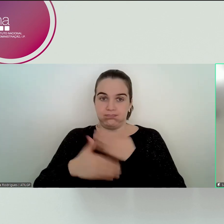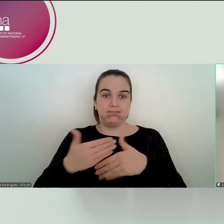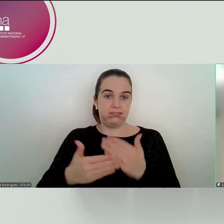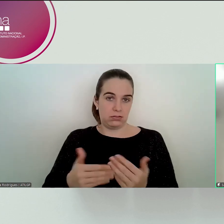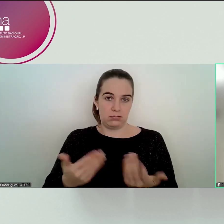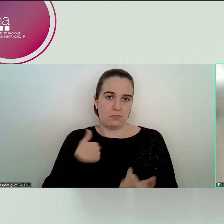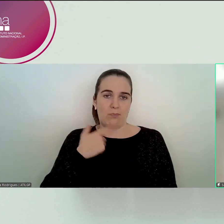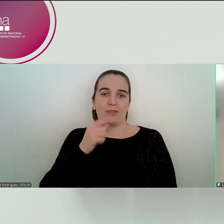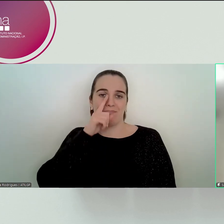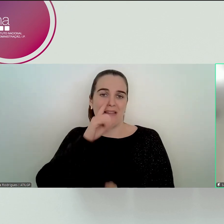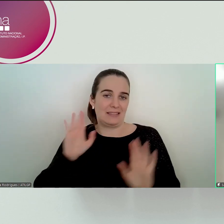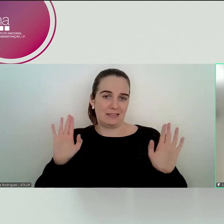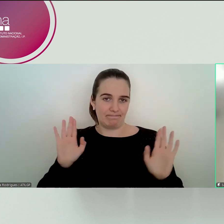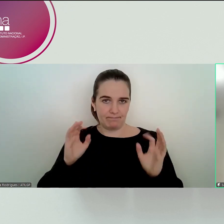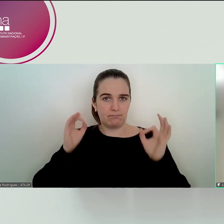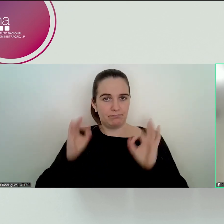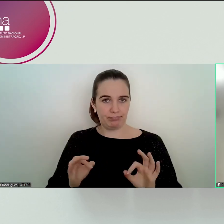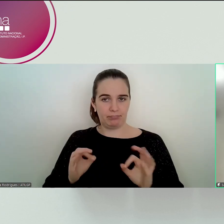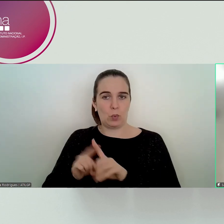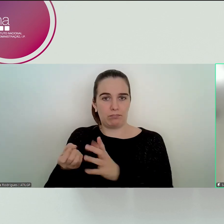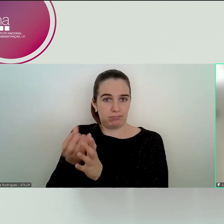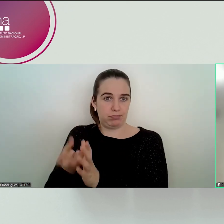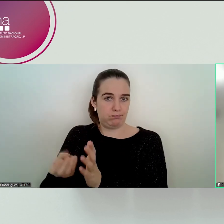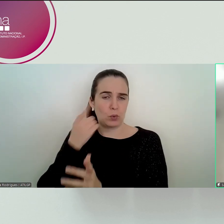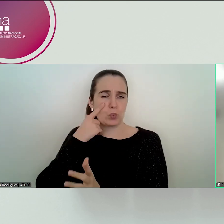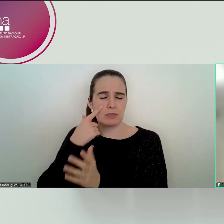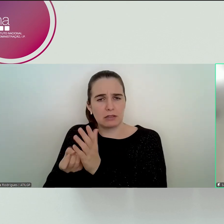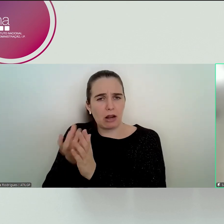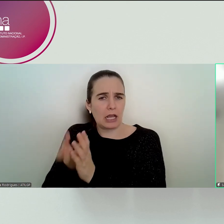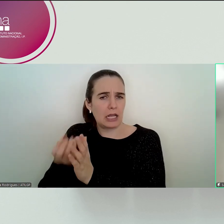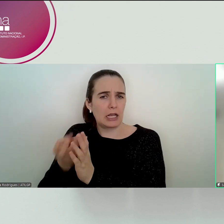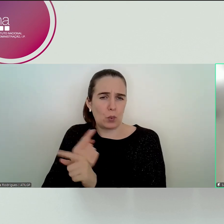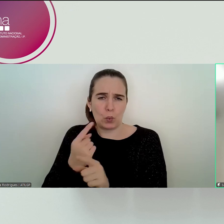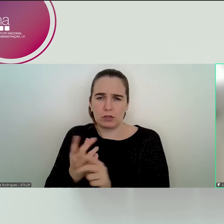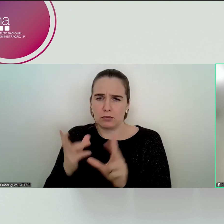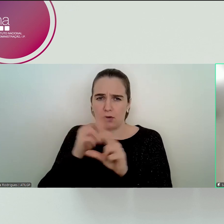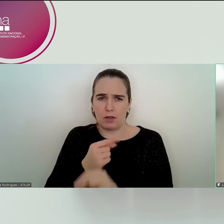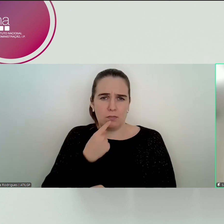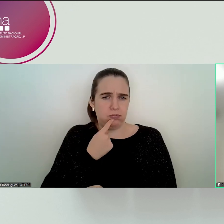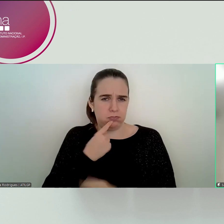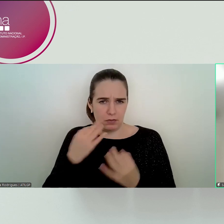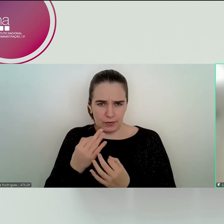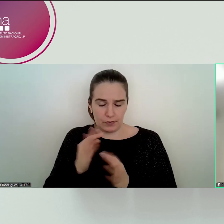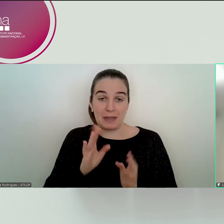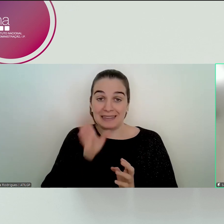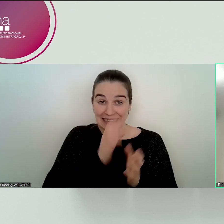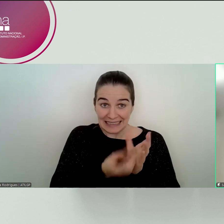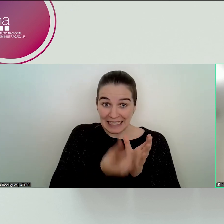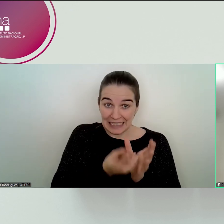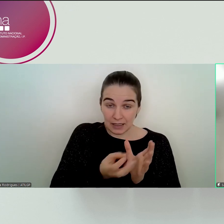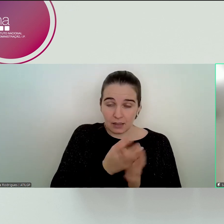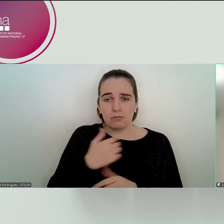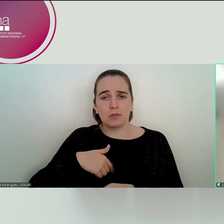artificial, sobretudo nesta vertente generativa e, em face disso, dos riscos que nós enfrentamos